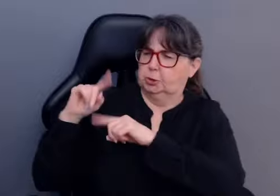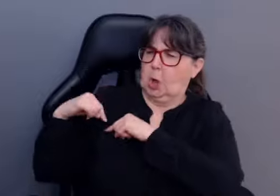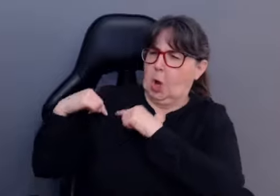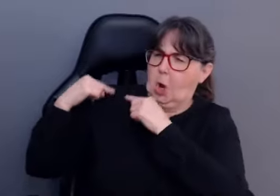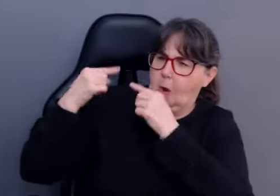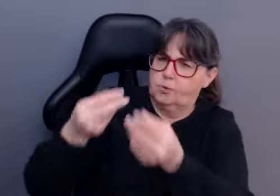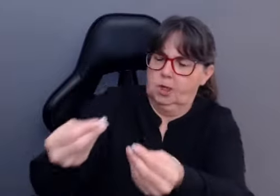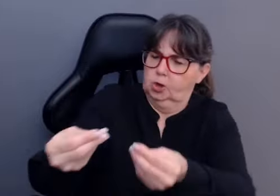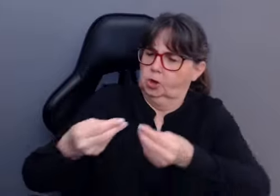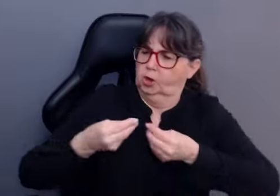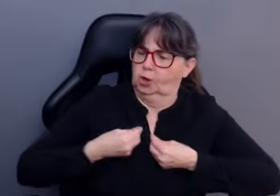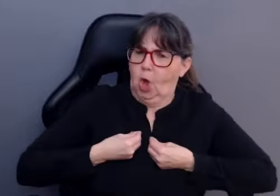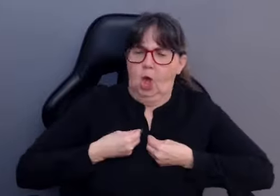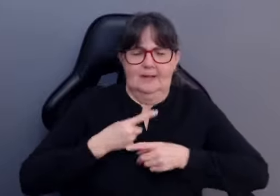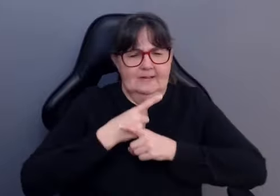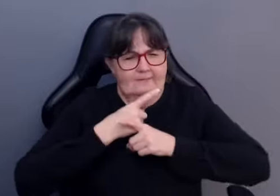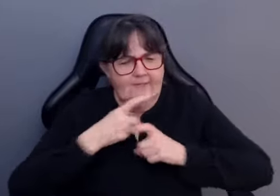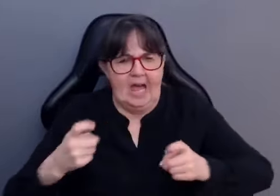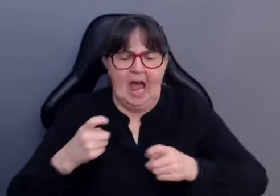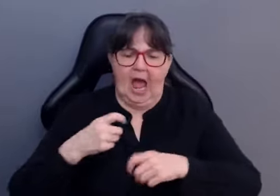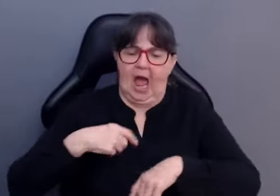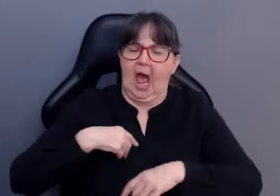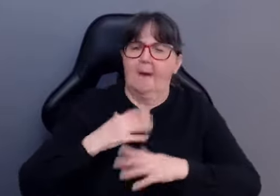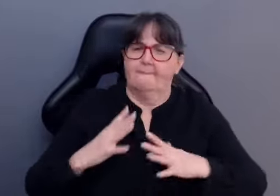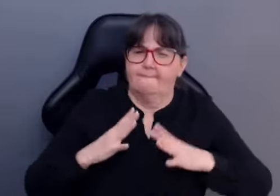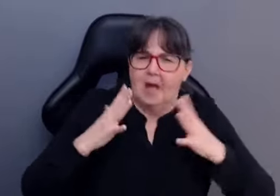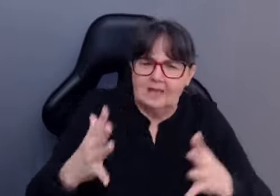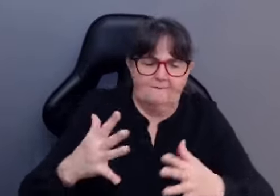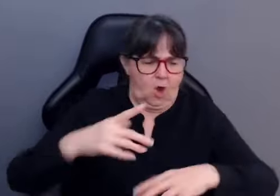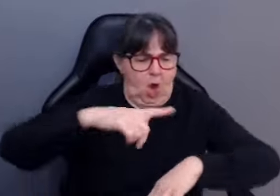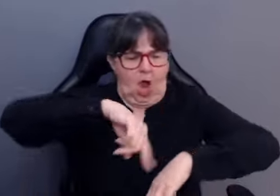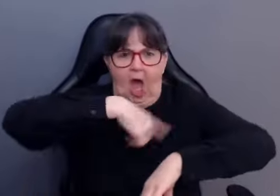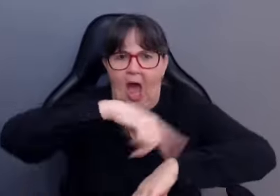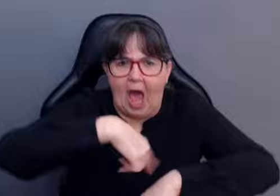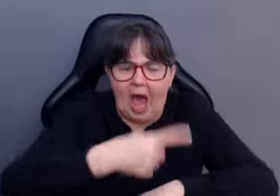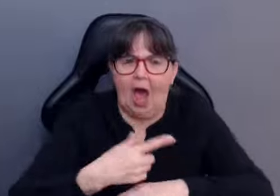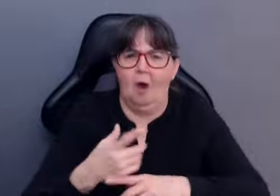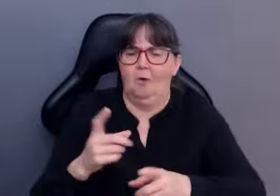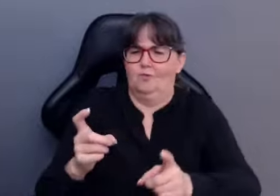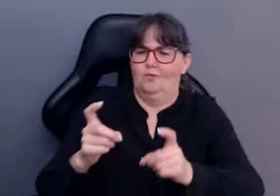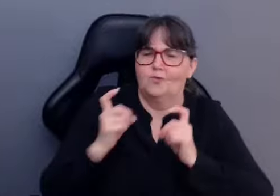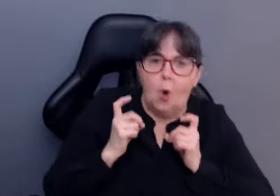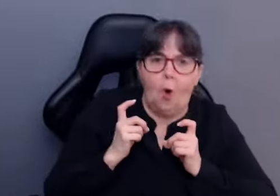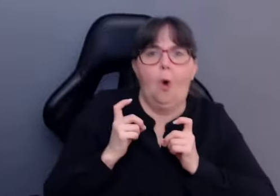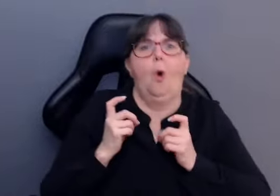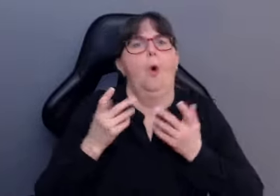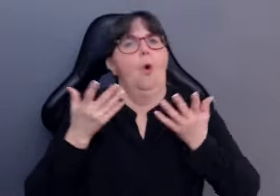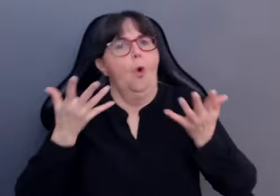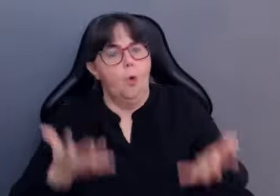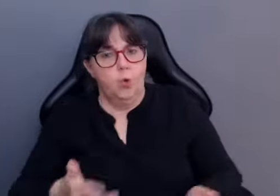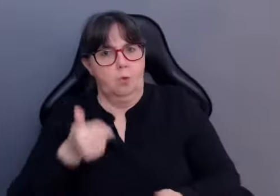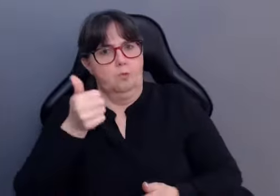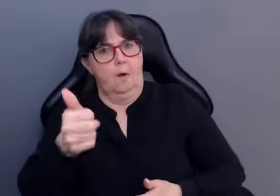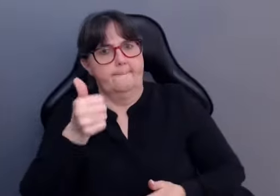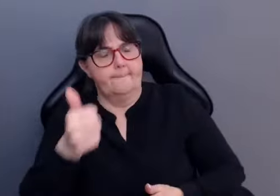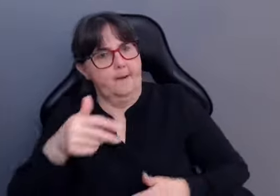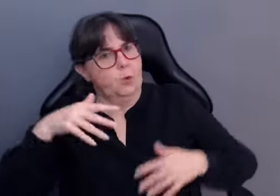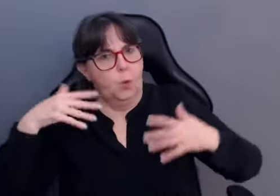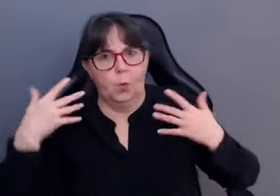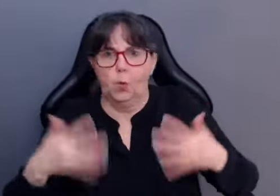service à ce dernier par son travail ou par ses donations, ou qui aura manifesté son appui